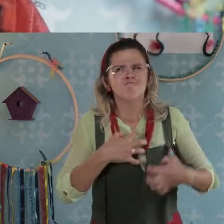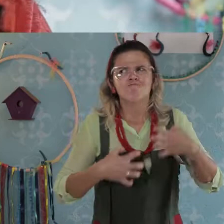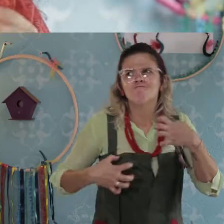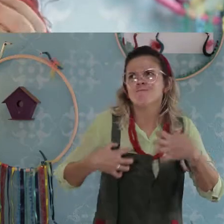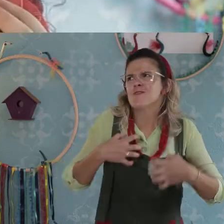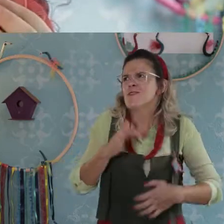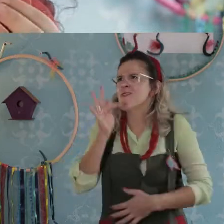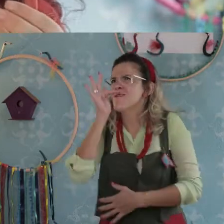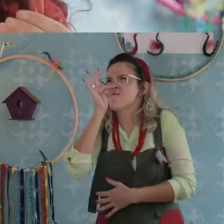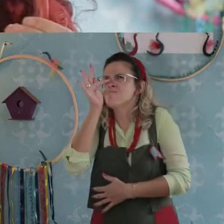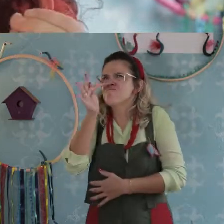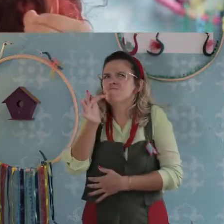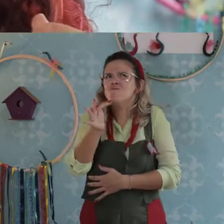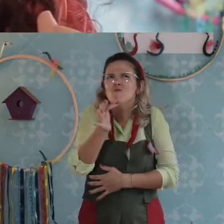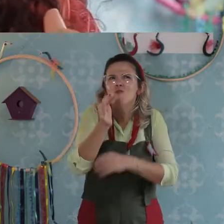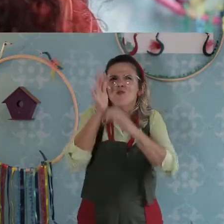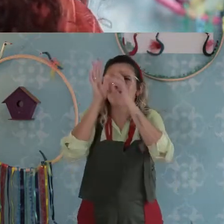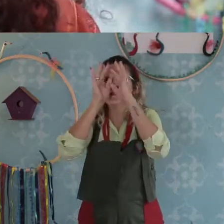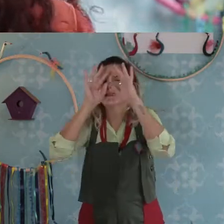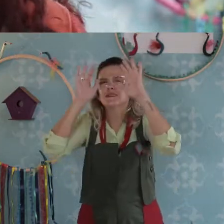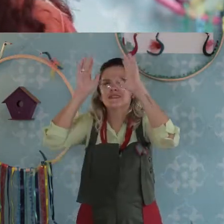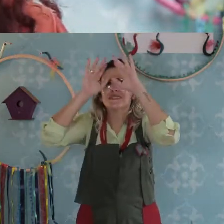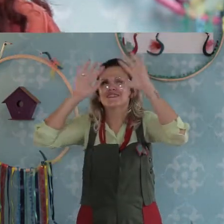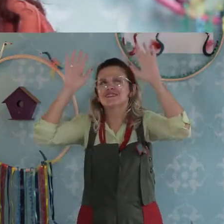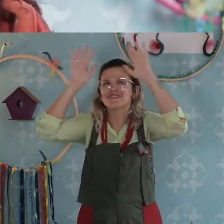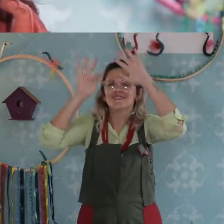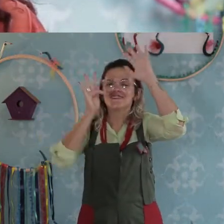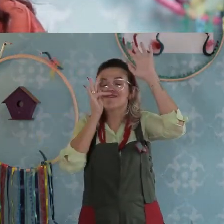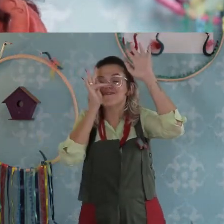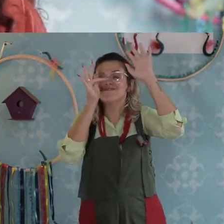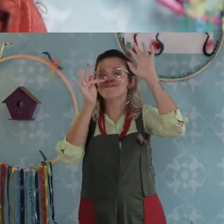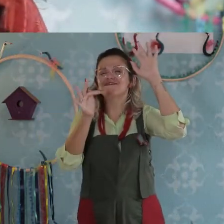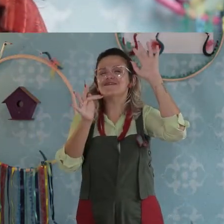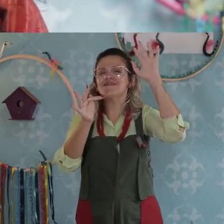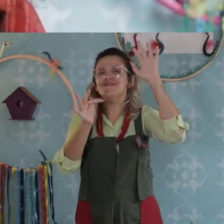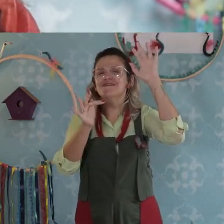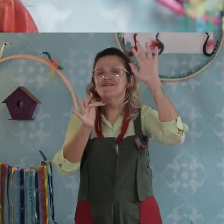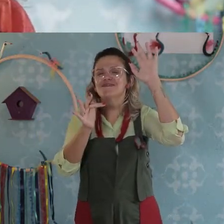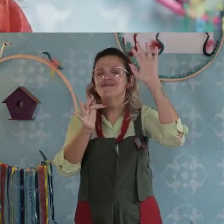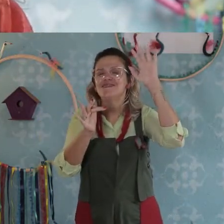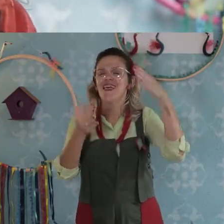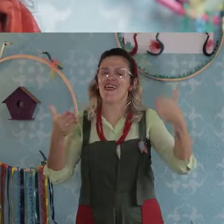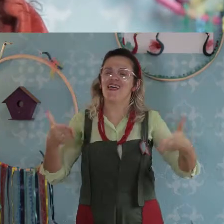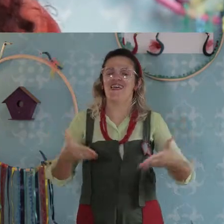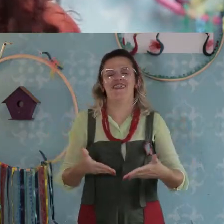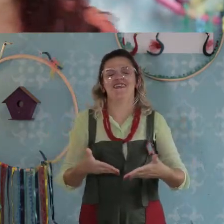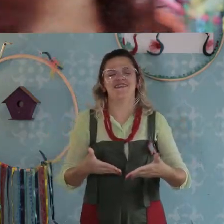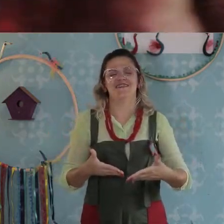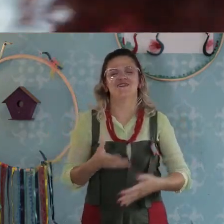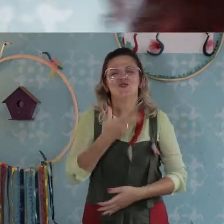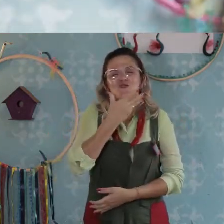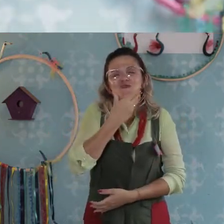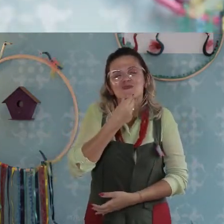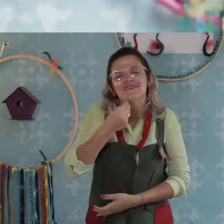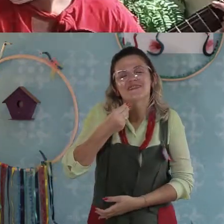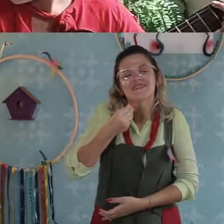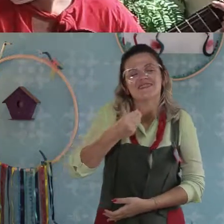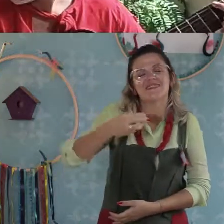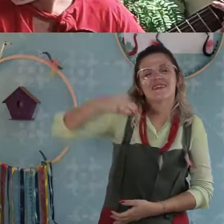planta e as delicadezas do pensamento de uma flor. É o menino manacá.